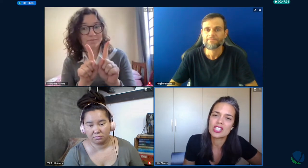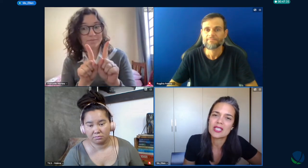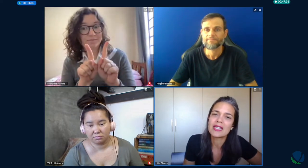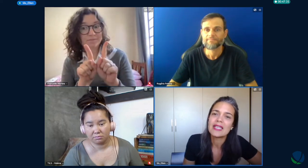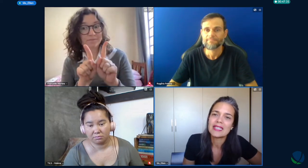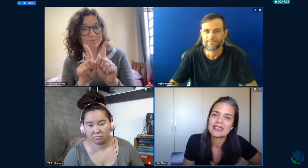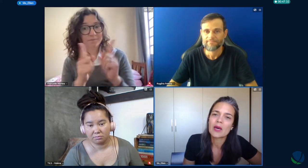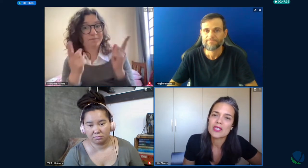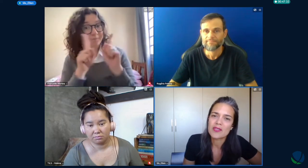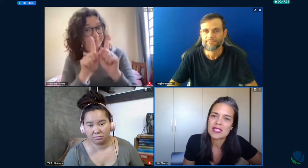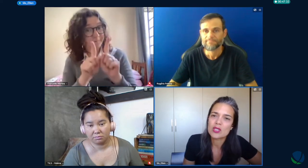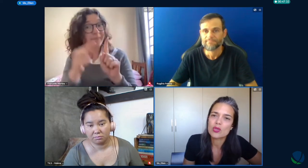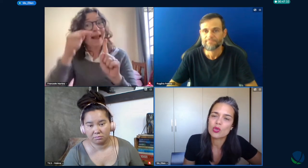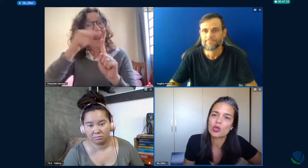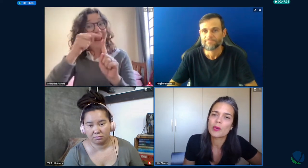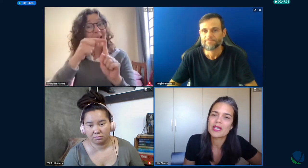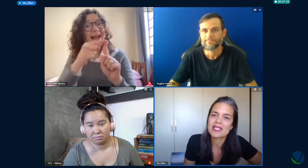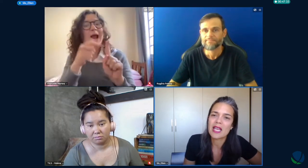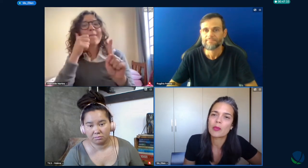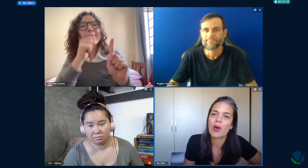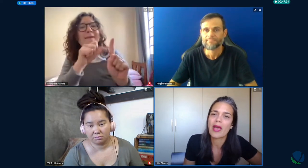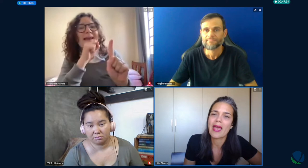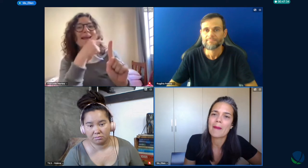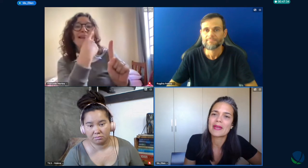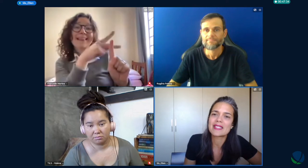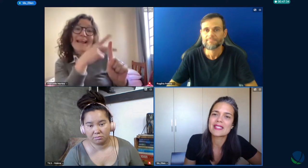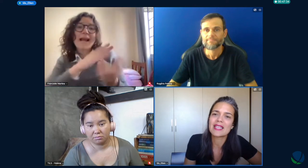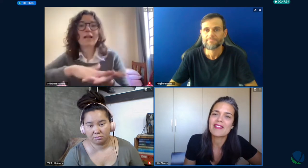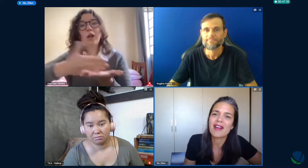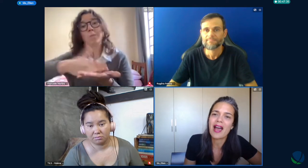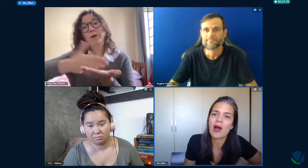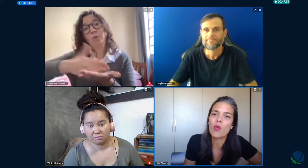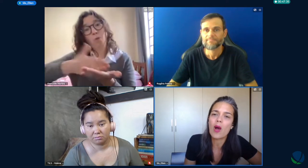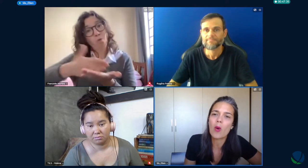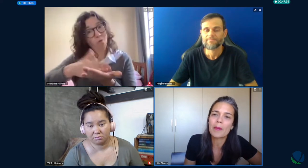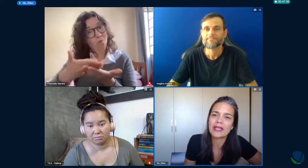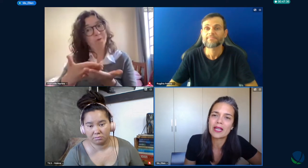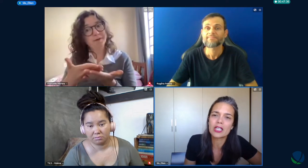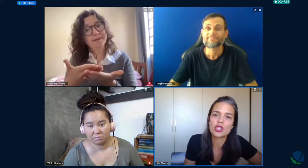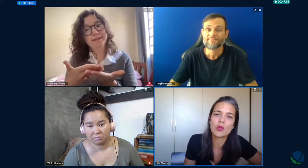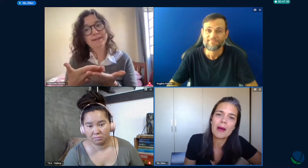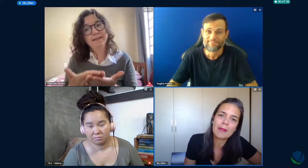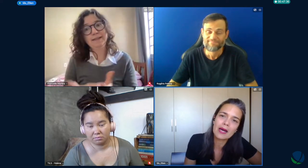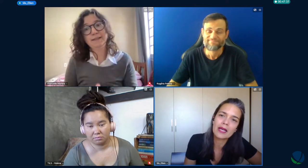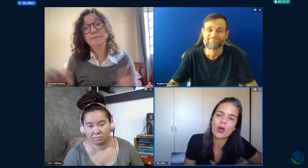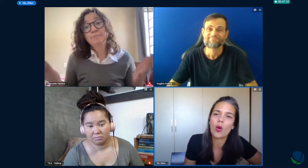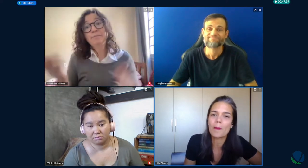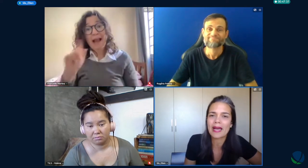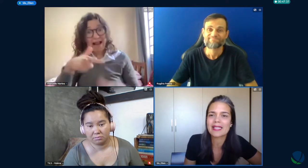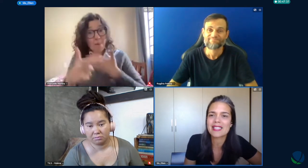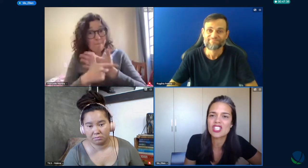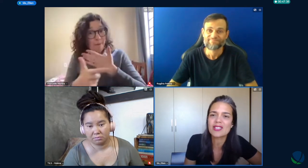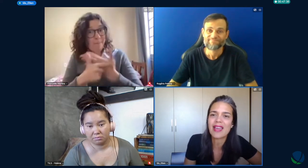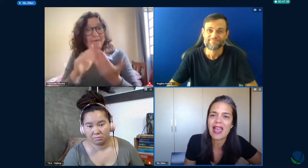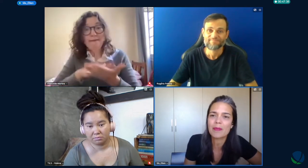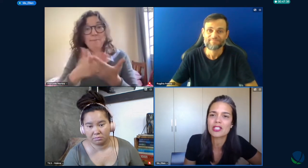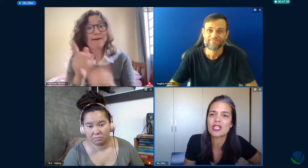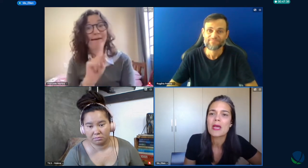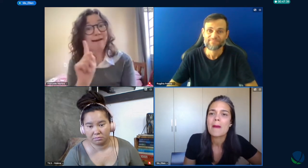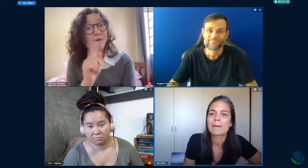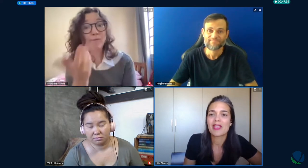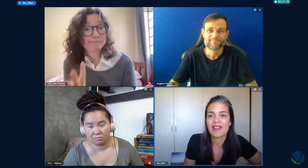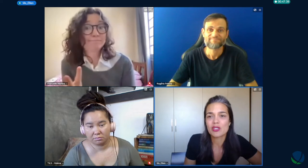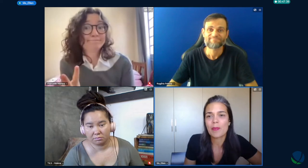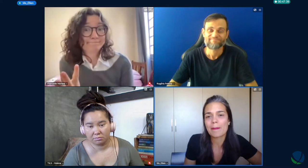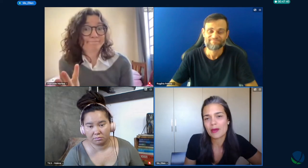do dia a dia. Então, às vezes, o surdo, por exemplo, precisa levar um acompanhante, uma mãe ou um pai que seja